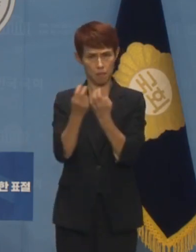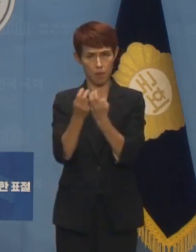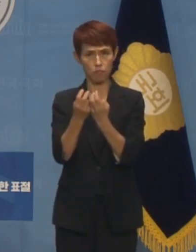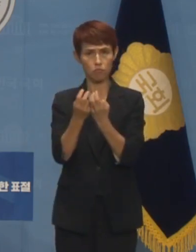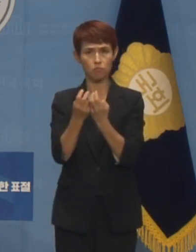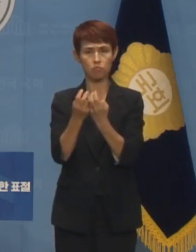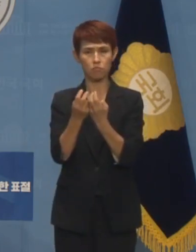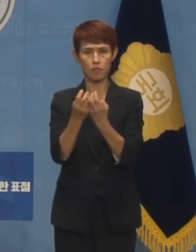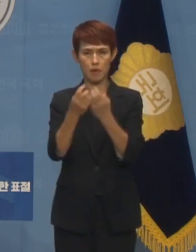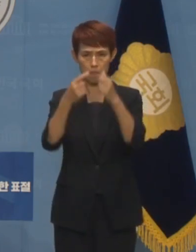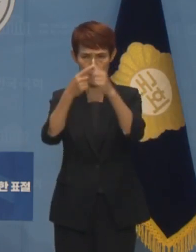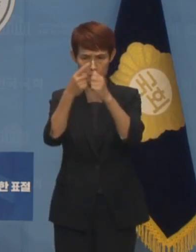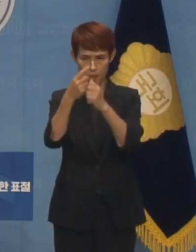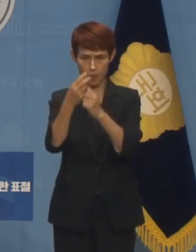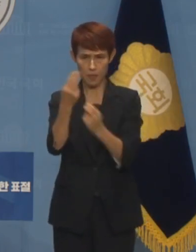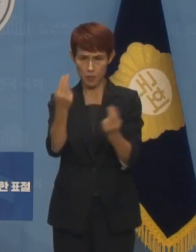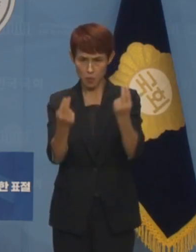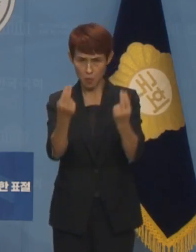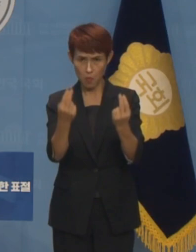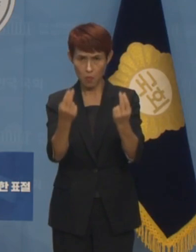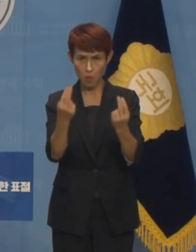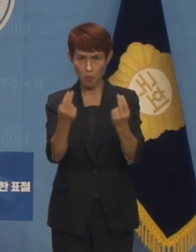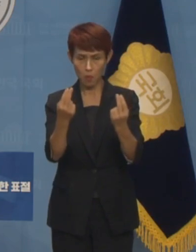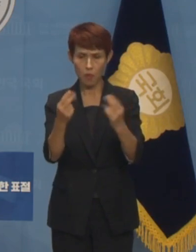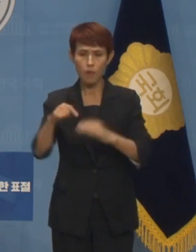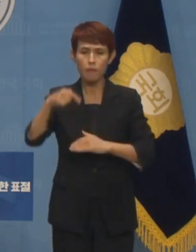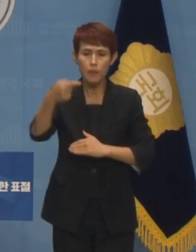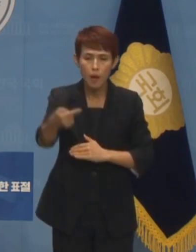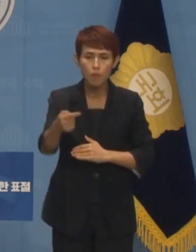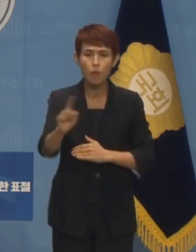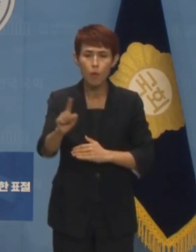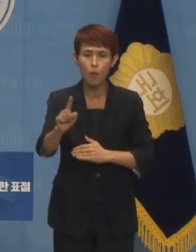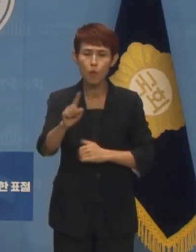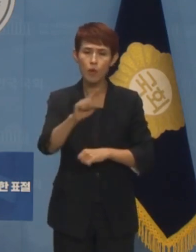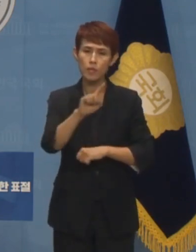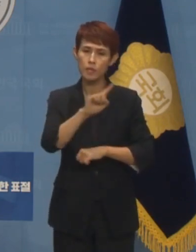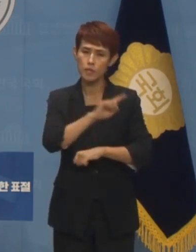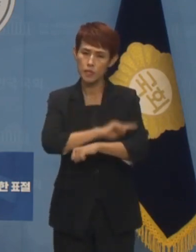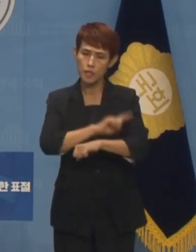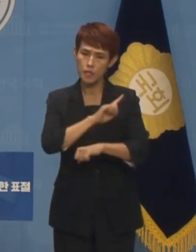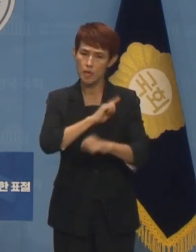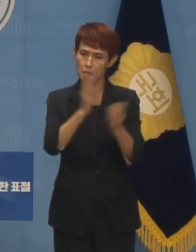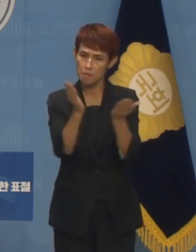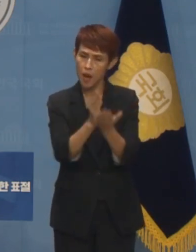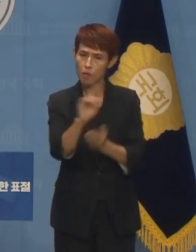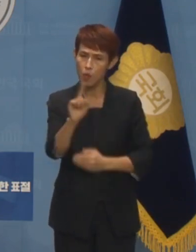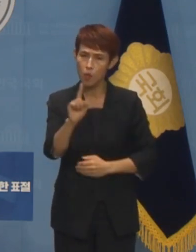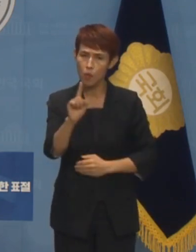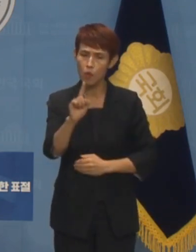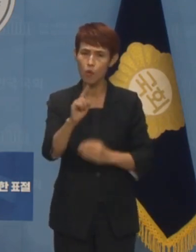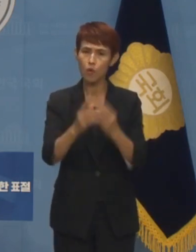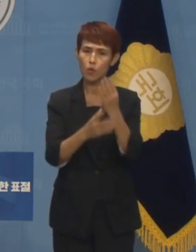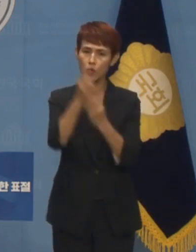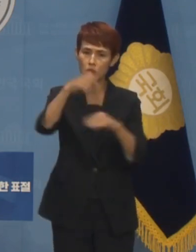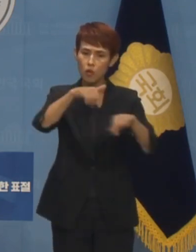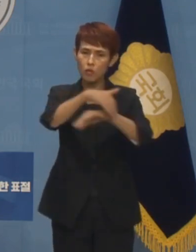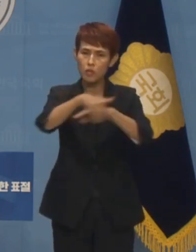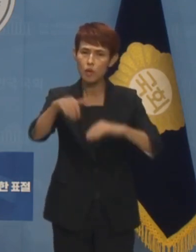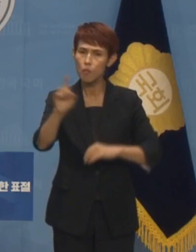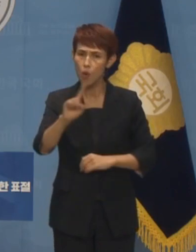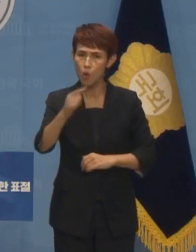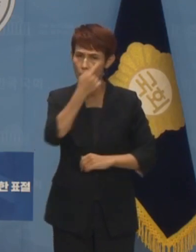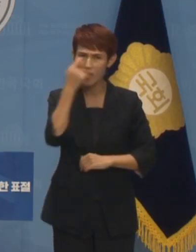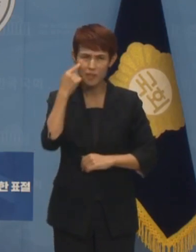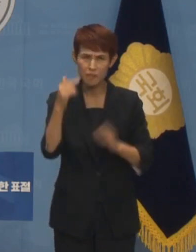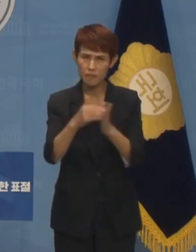연대 순으로 비교하며 이 다음 단계로 가장 적합한 것이 어떠한 통일 정책이어야 할지